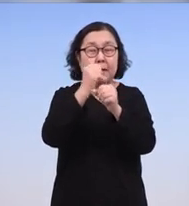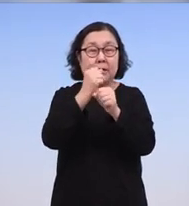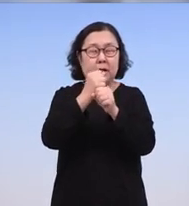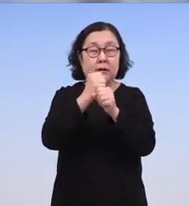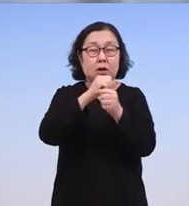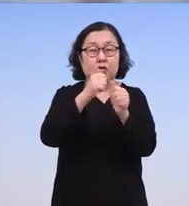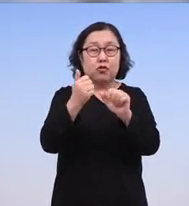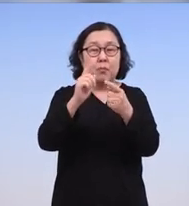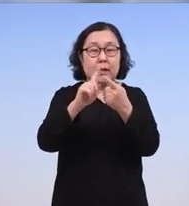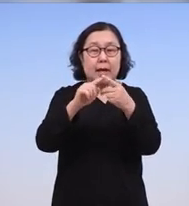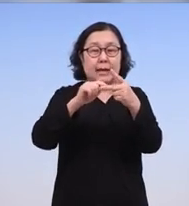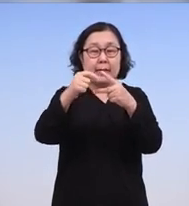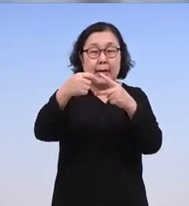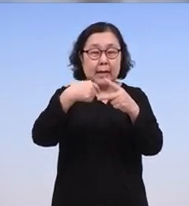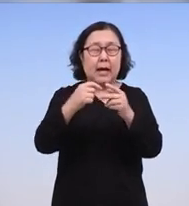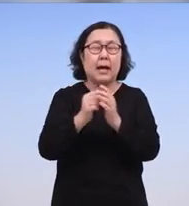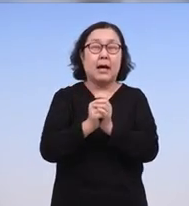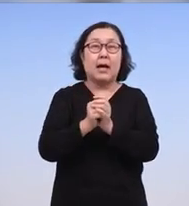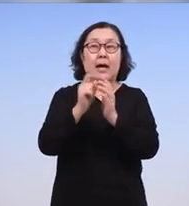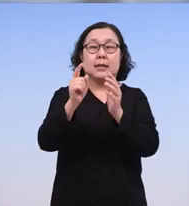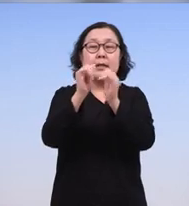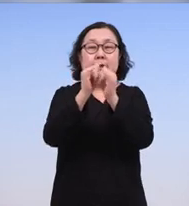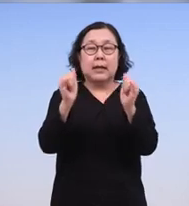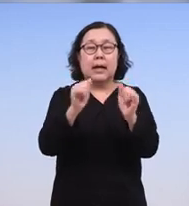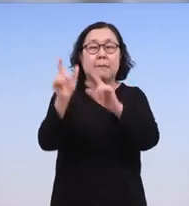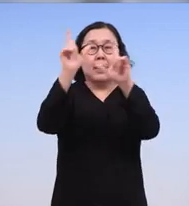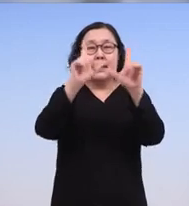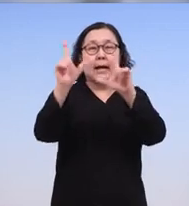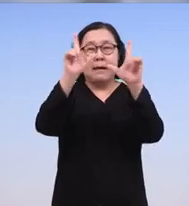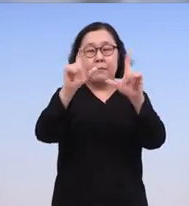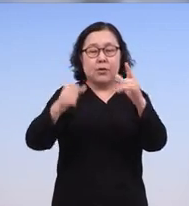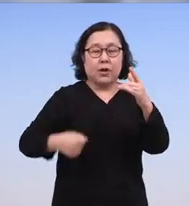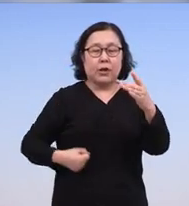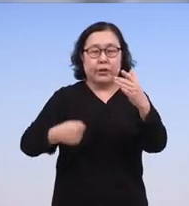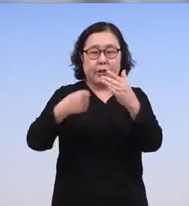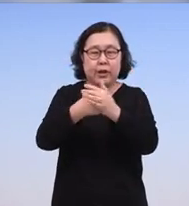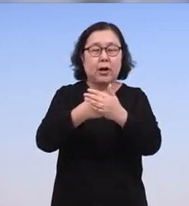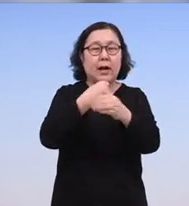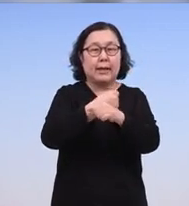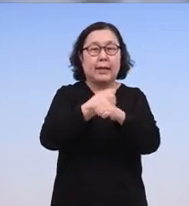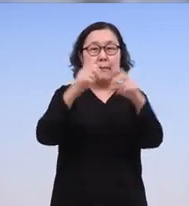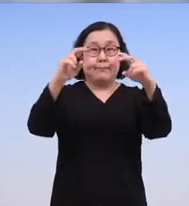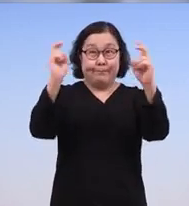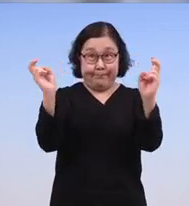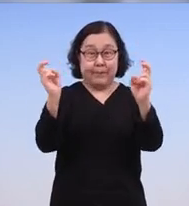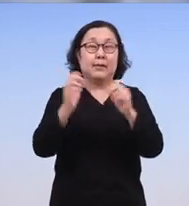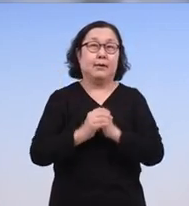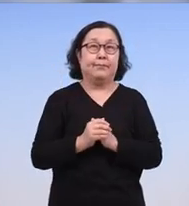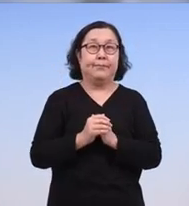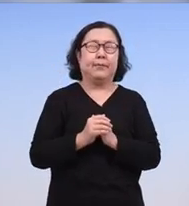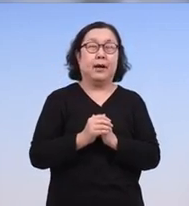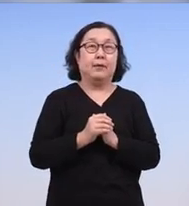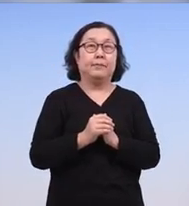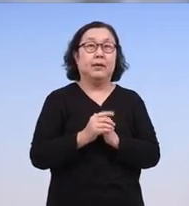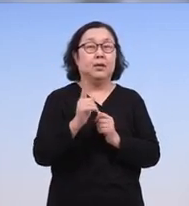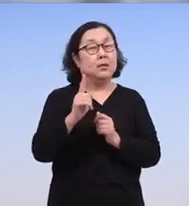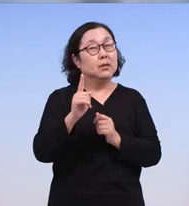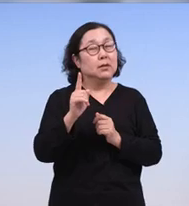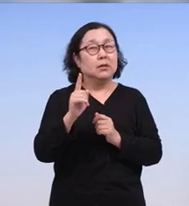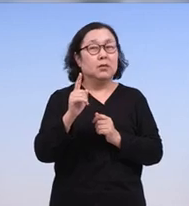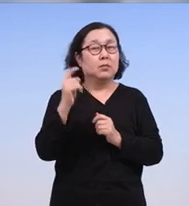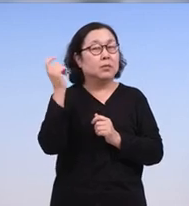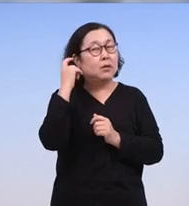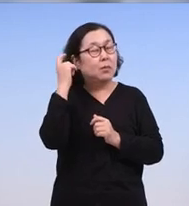봤습니다. 죽음에 대한 이해가 그 사람의 삶을 결정한다. 어디서 많이 들어본 것